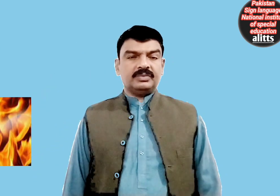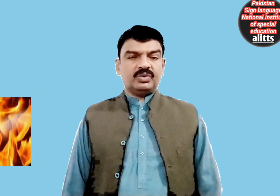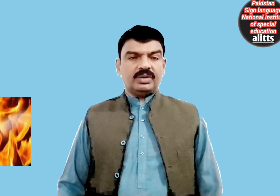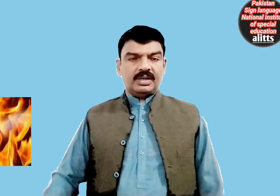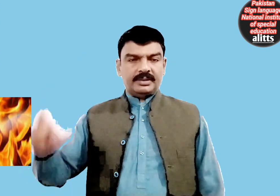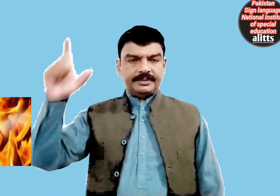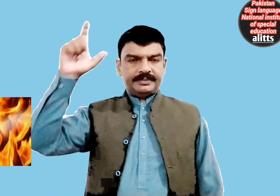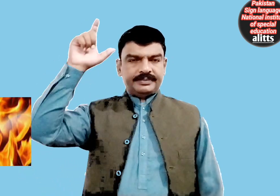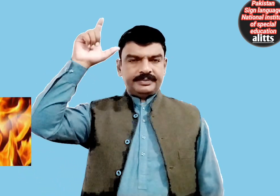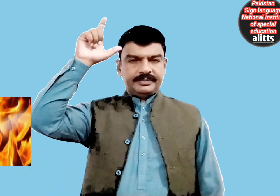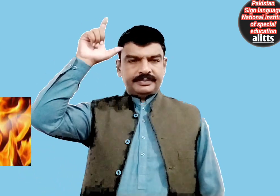गुनाह,